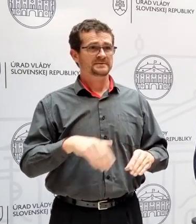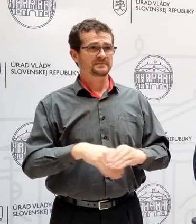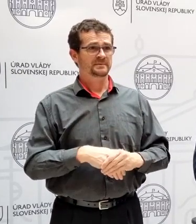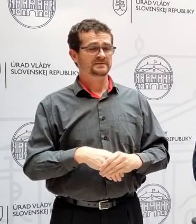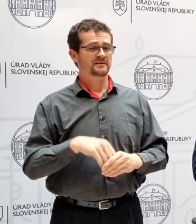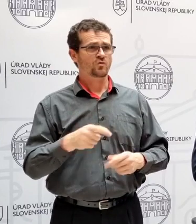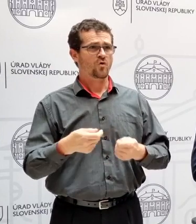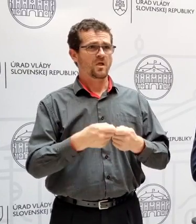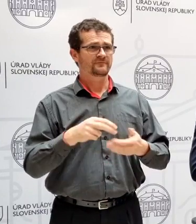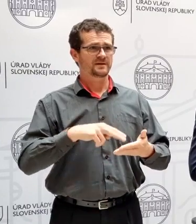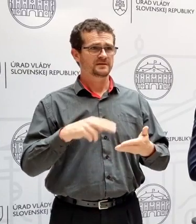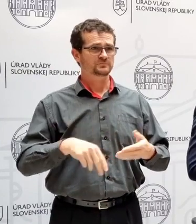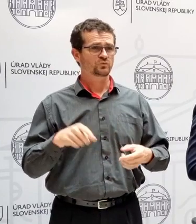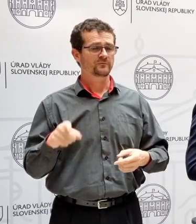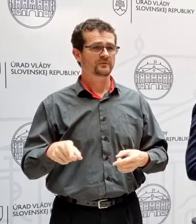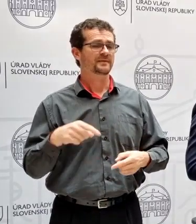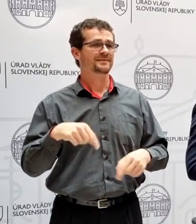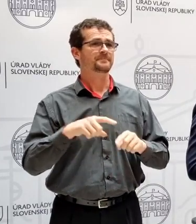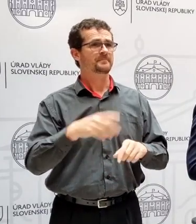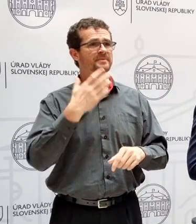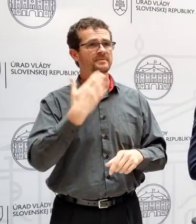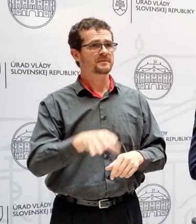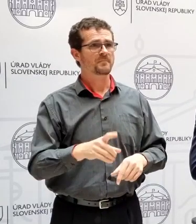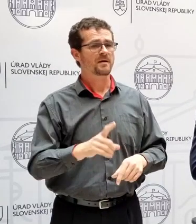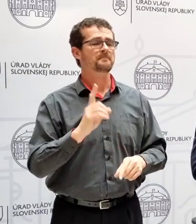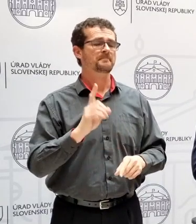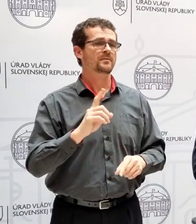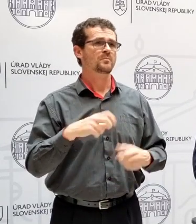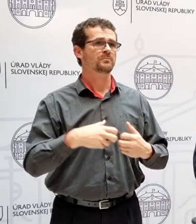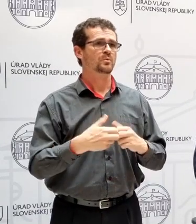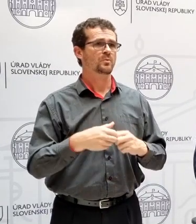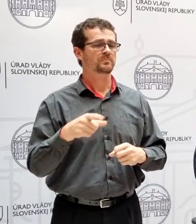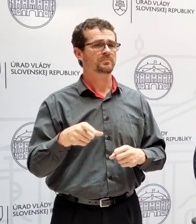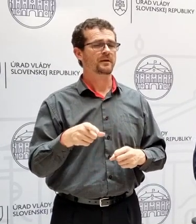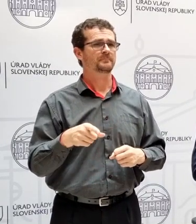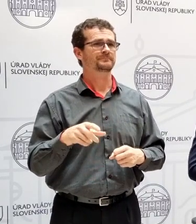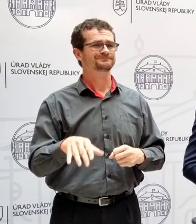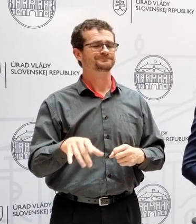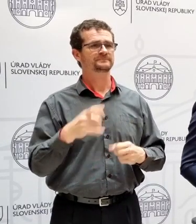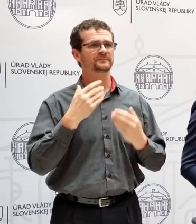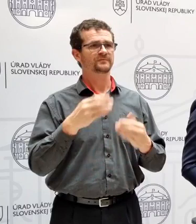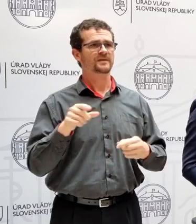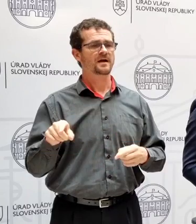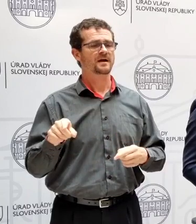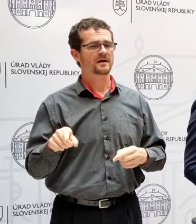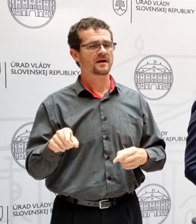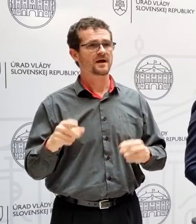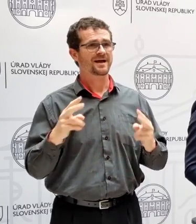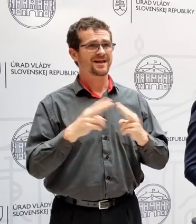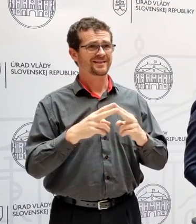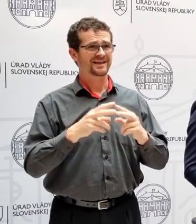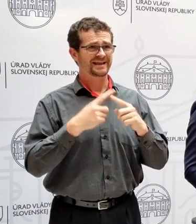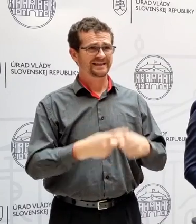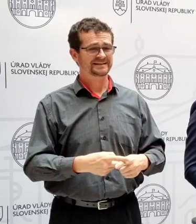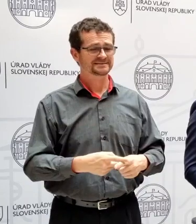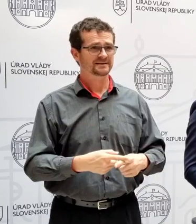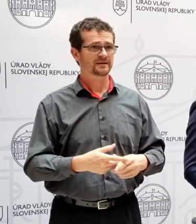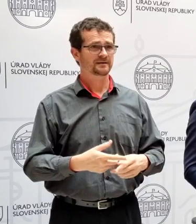zamestnancom podľa tej kolektívnej zmluvy a tým, že nemajú, alebo majú problémy vôbec vďaka tejto energetickej